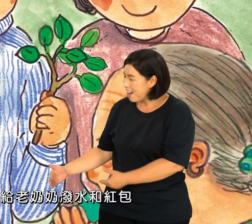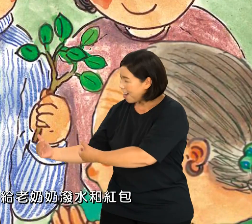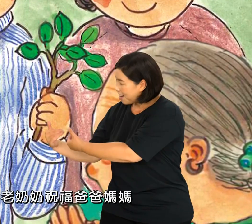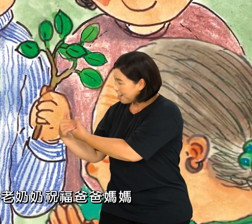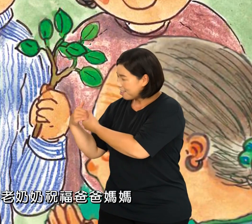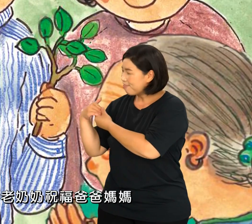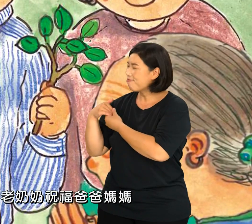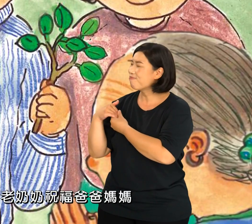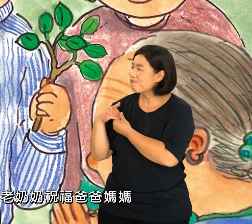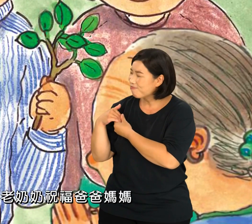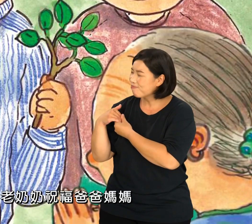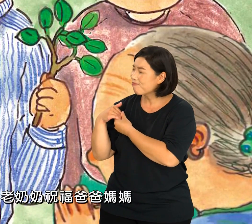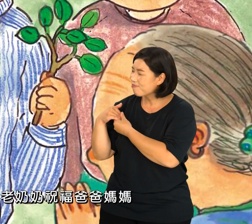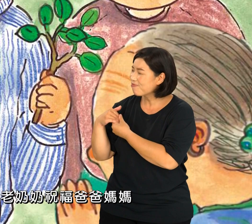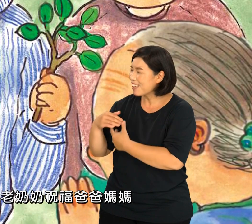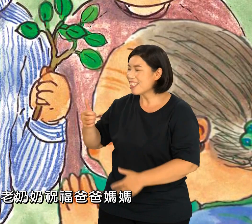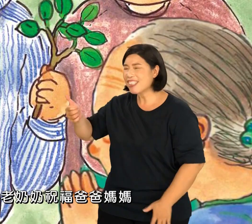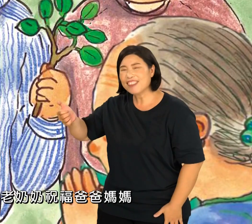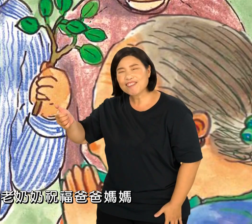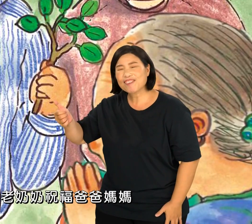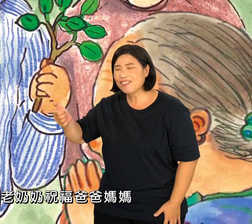老奶奶祝福爸爸妈妈